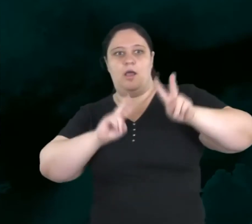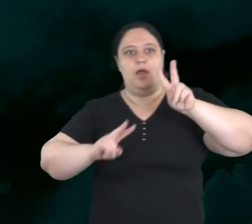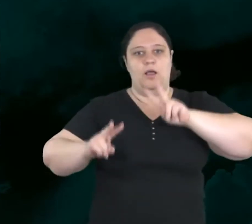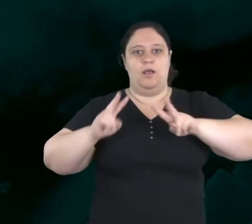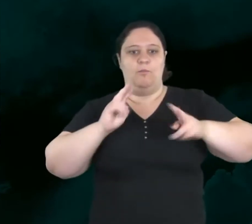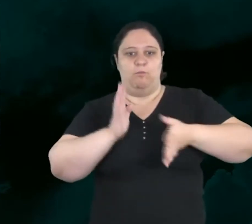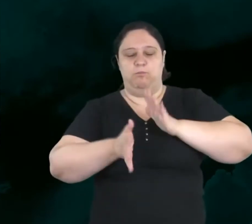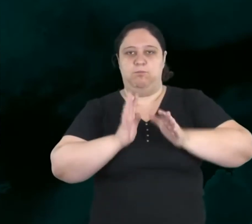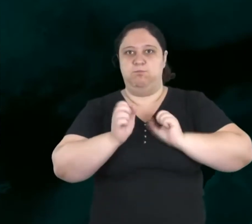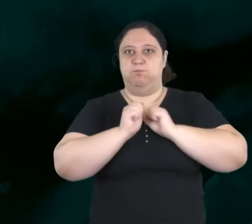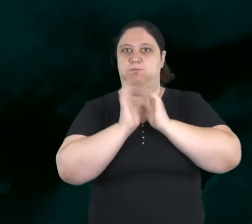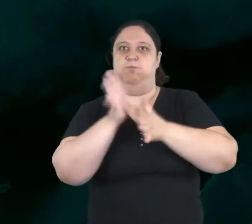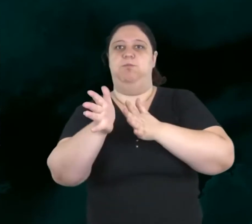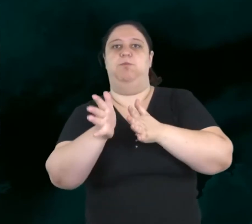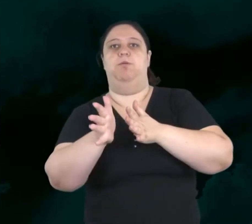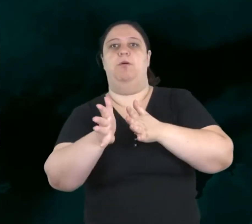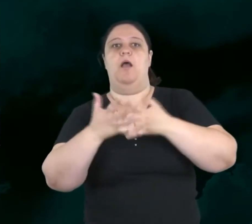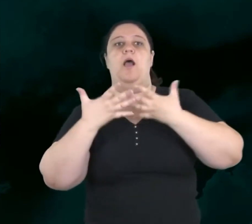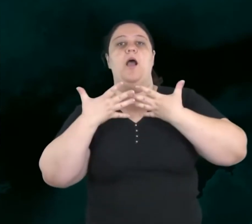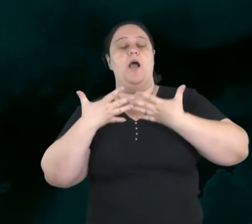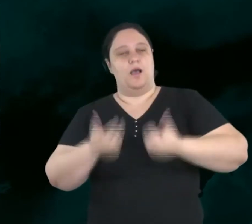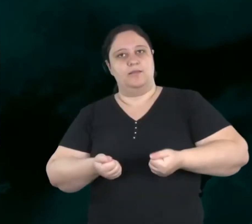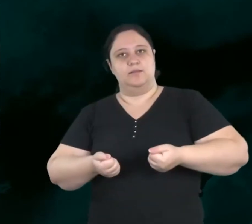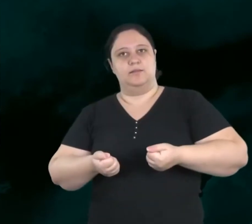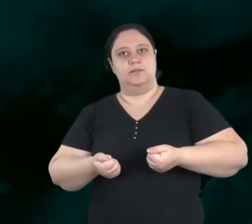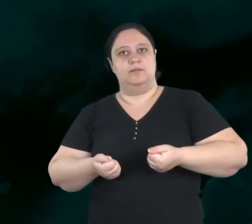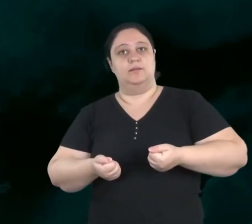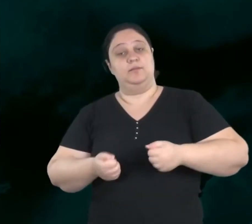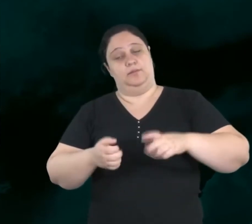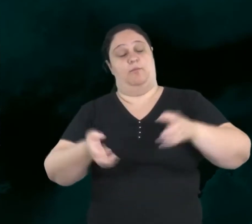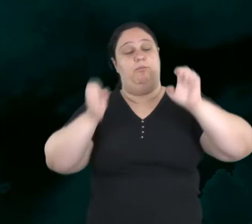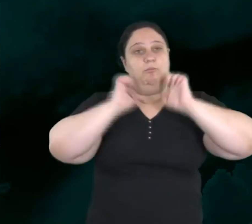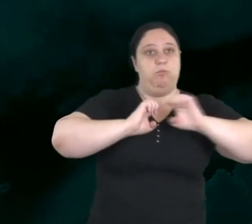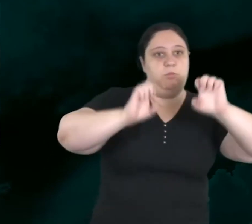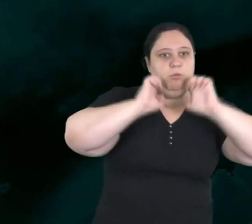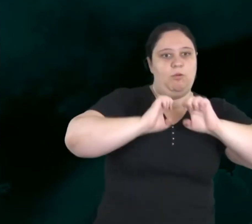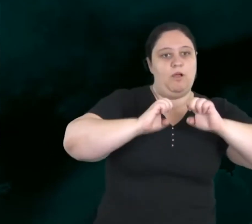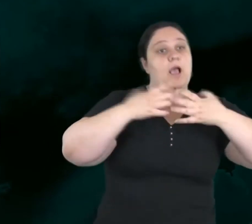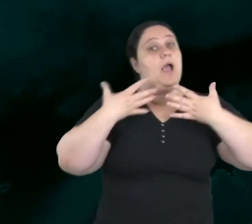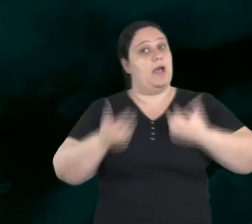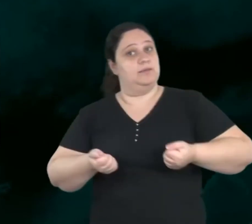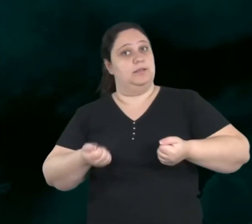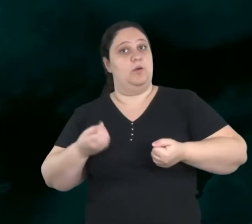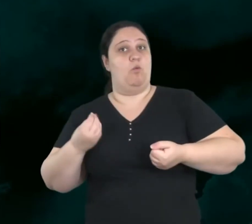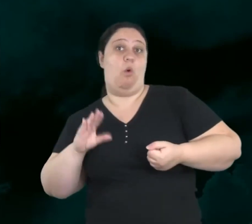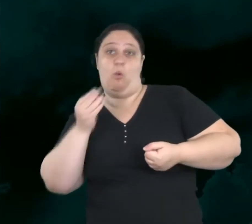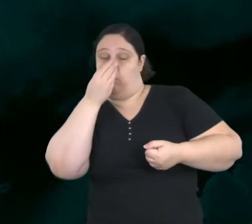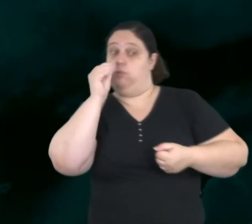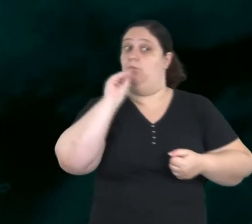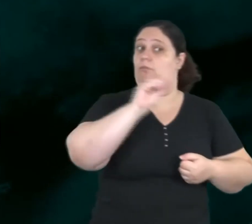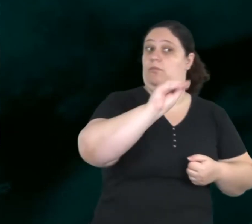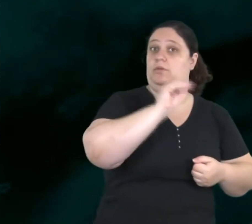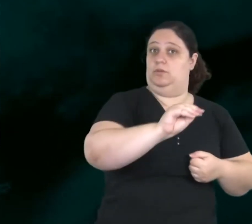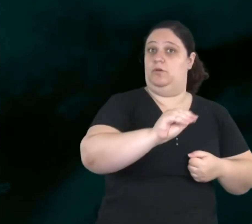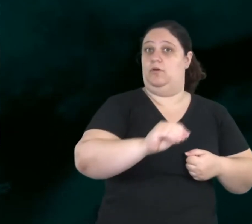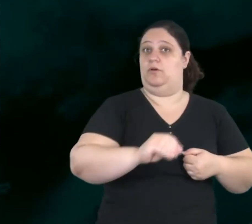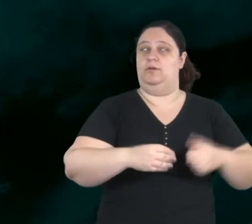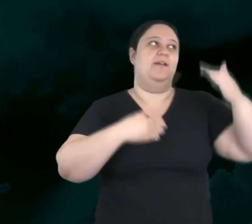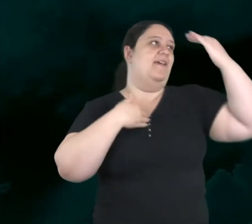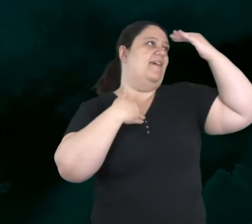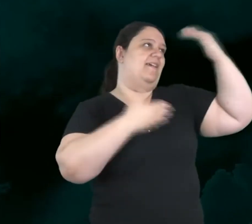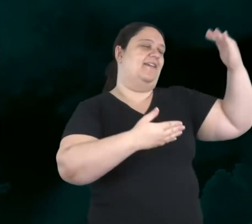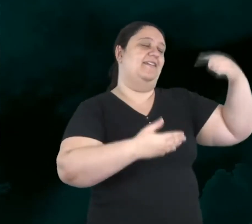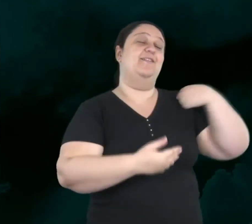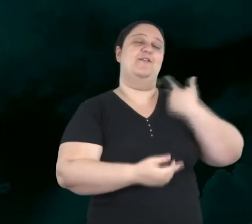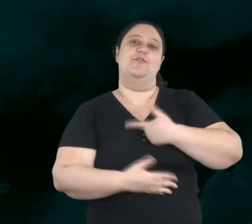ou rechaça ou recebe, ou rejeita ou recebe. Graças a Deus, um dia nós recebemos